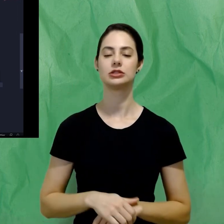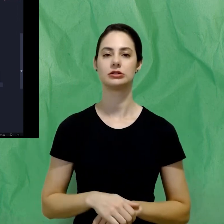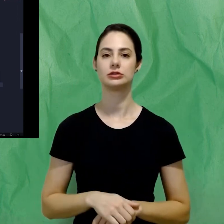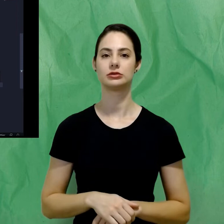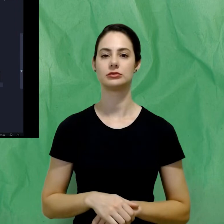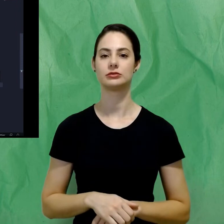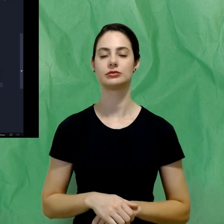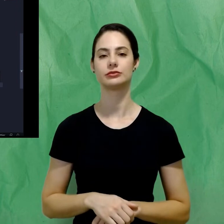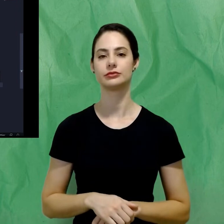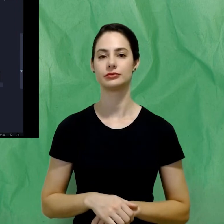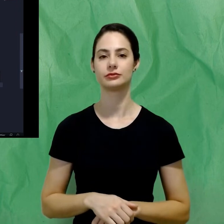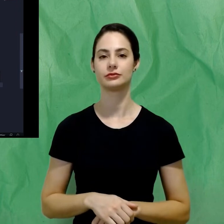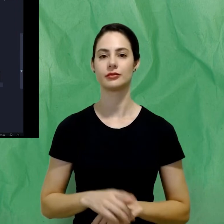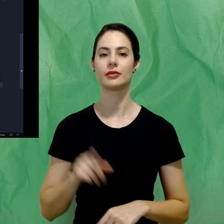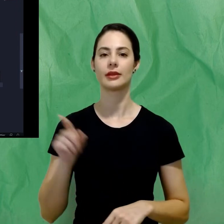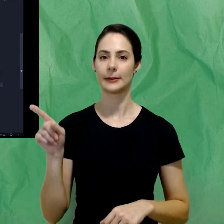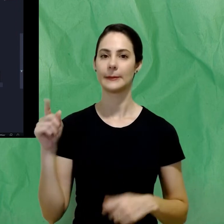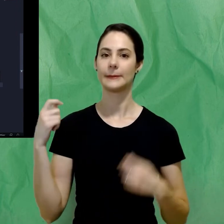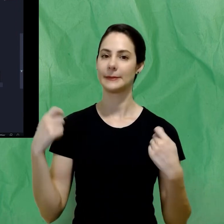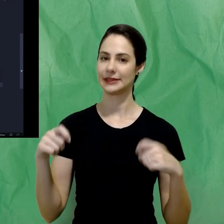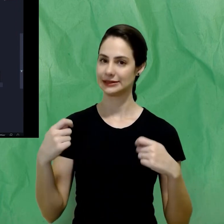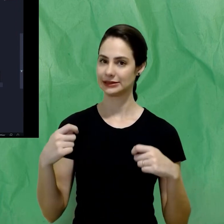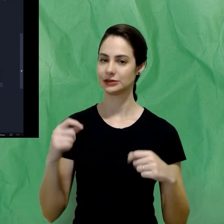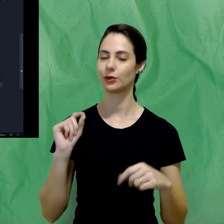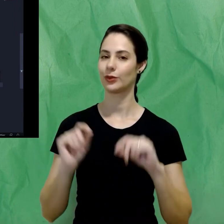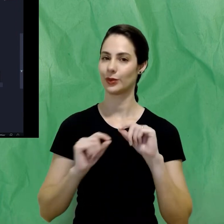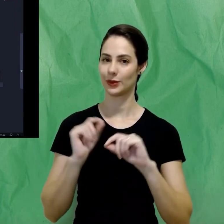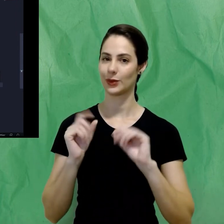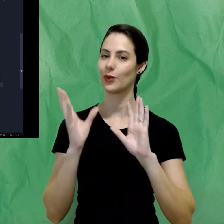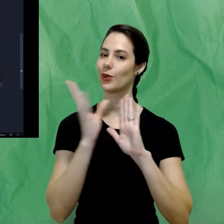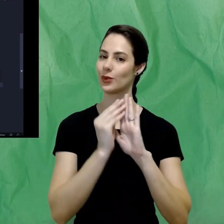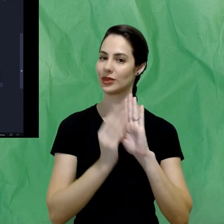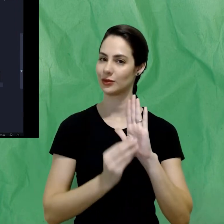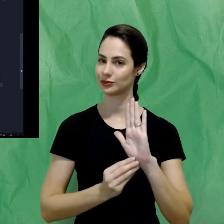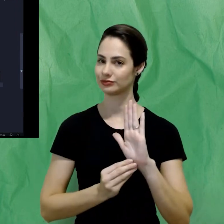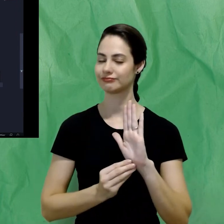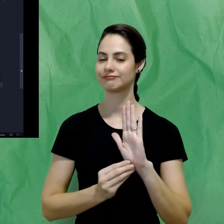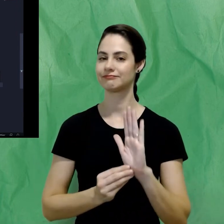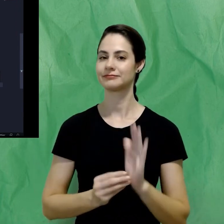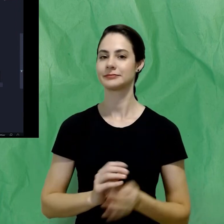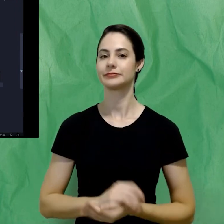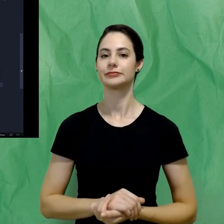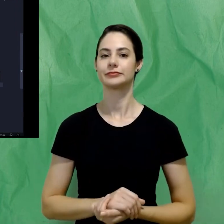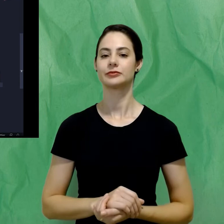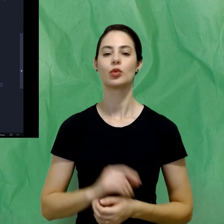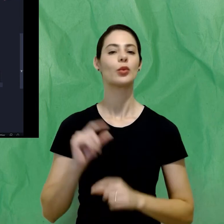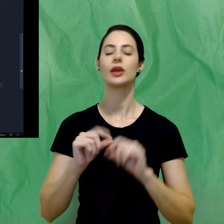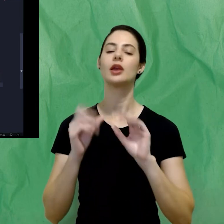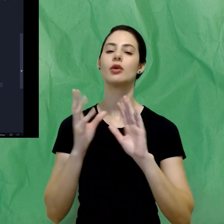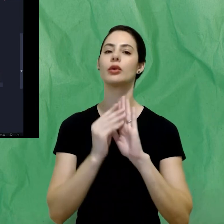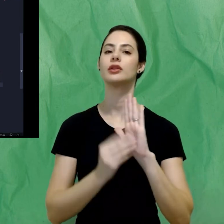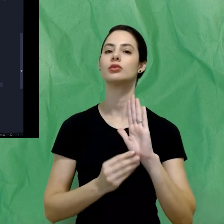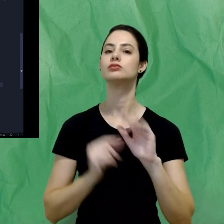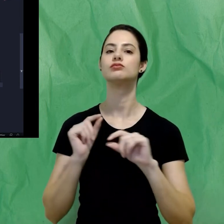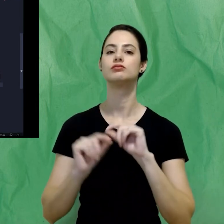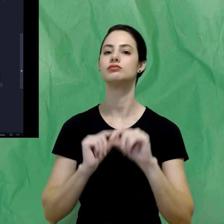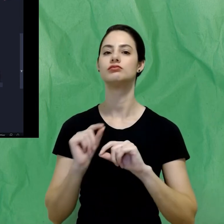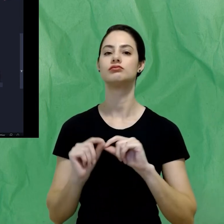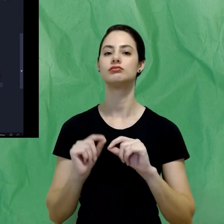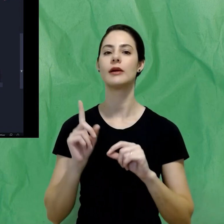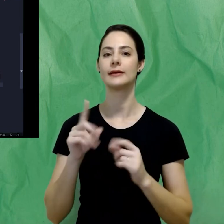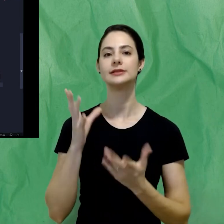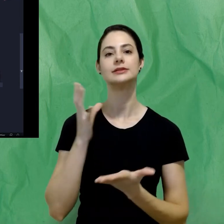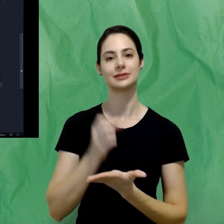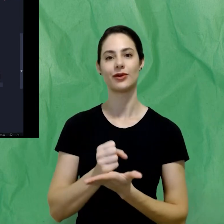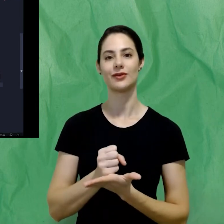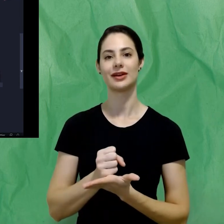Esse blob, ele precisa receber, primeira coisa, o conteúdo desse blob. O que vai ser o conteúdo? Vai ser esses dados para